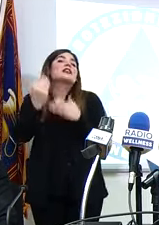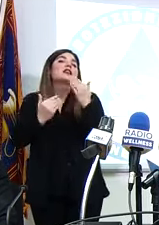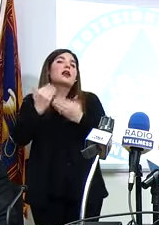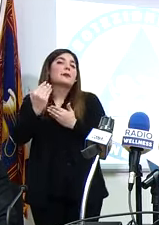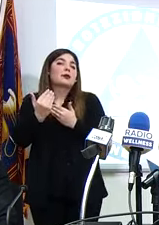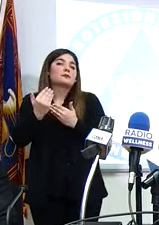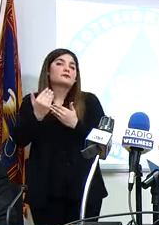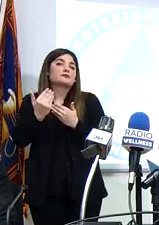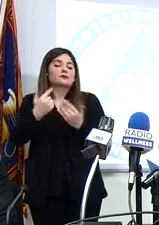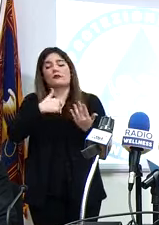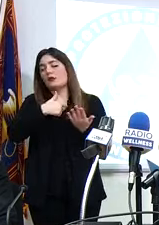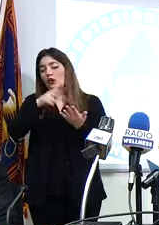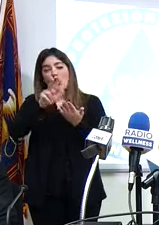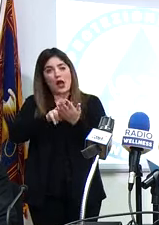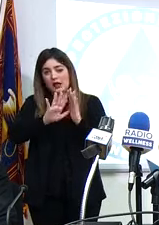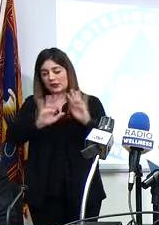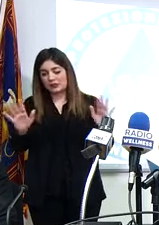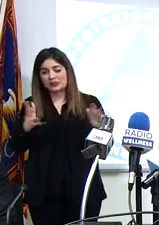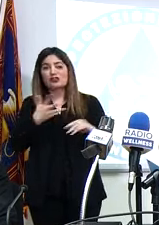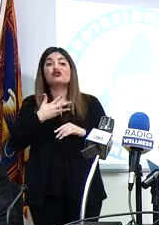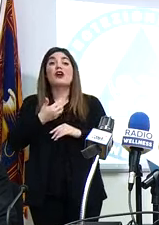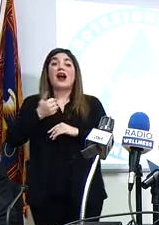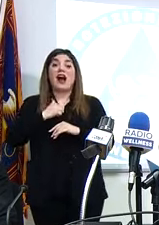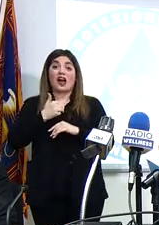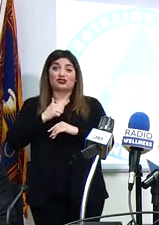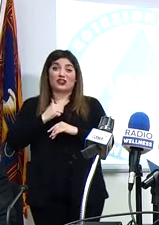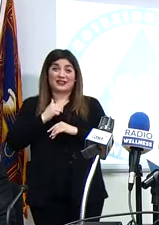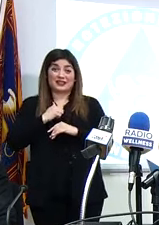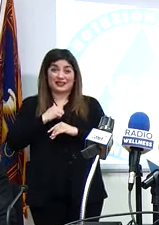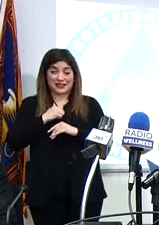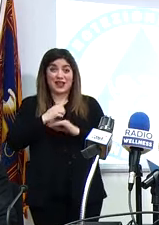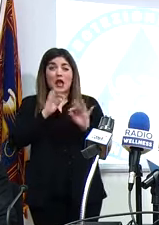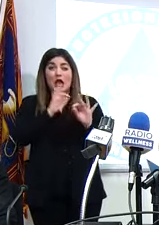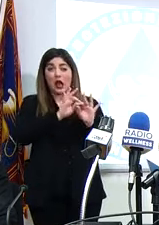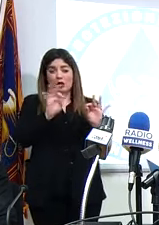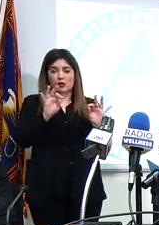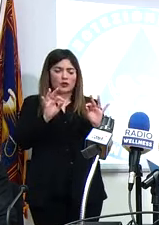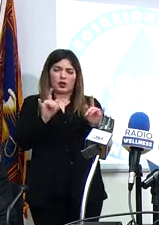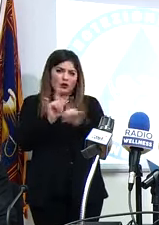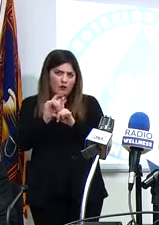agenzie come il CDC o l'FDA o l'NIH e anche l'OMS